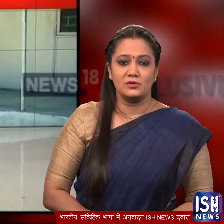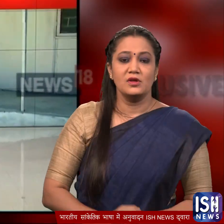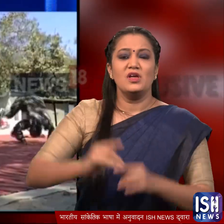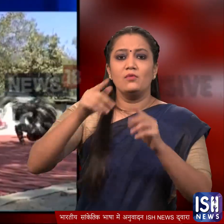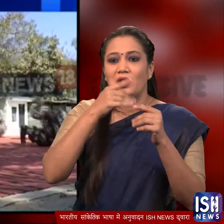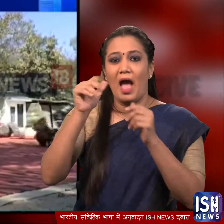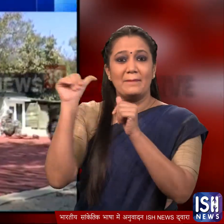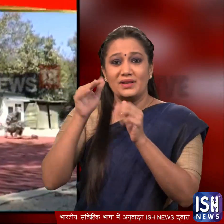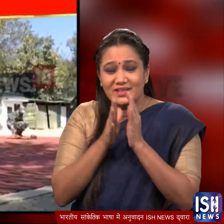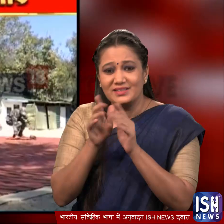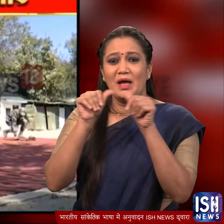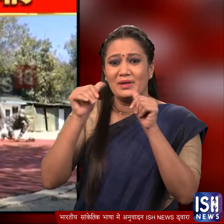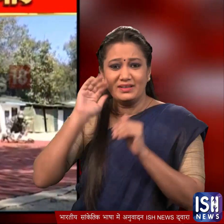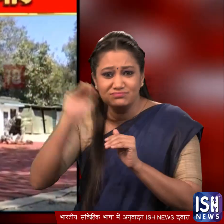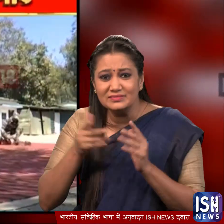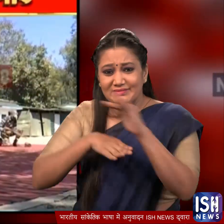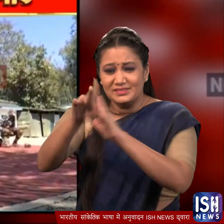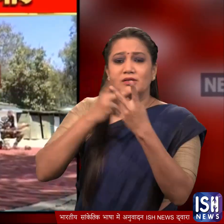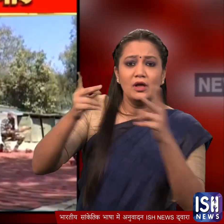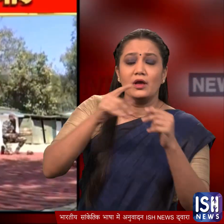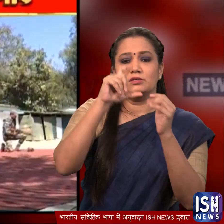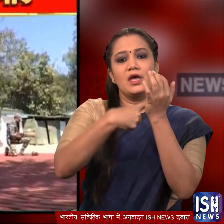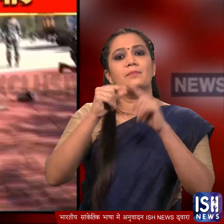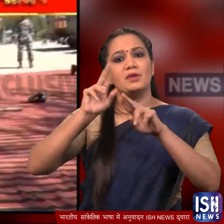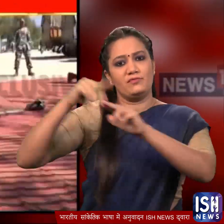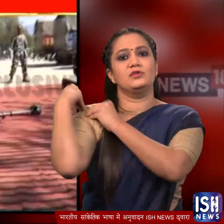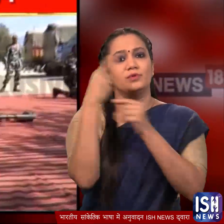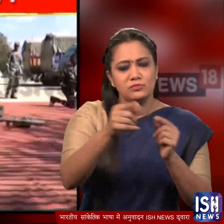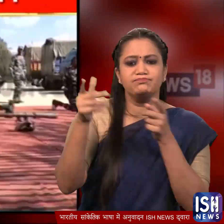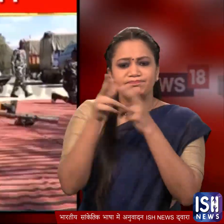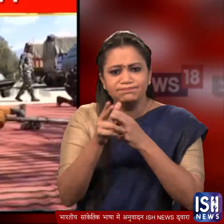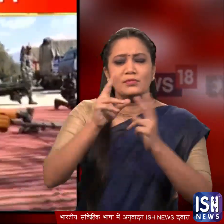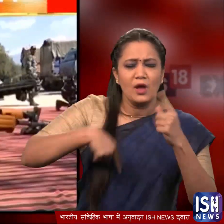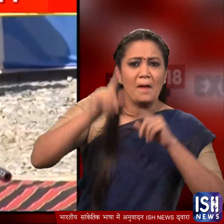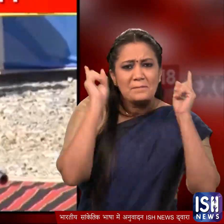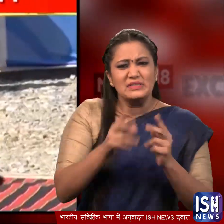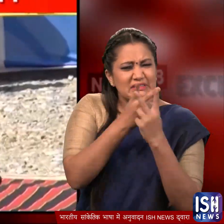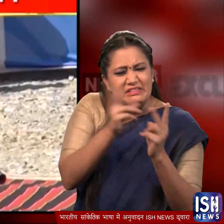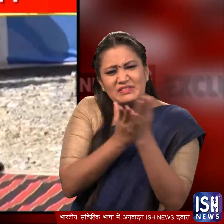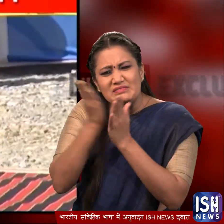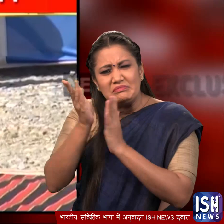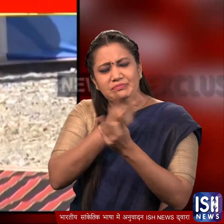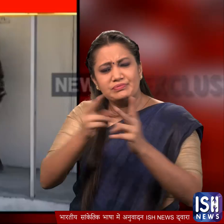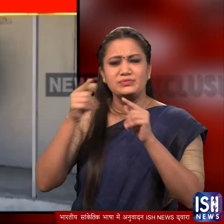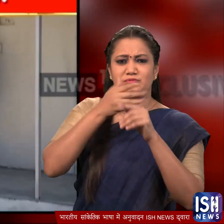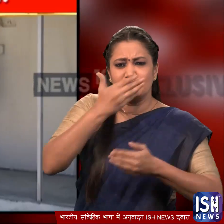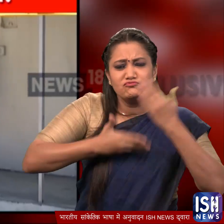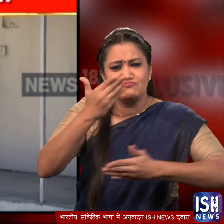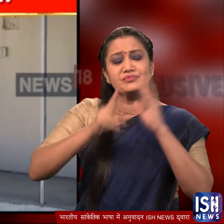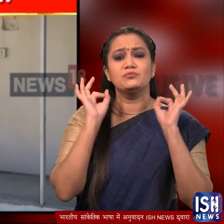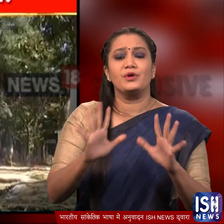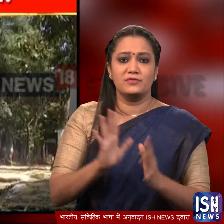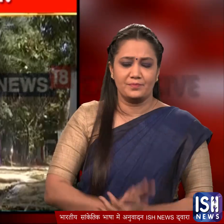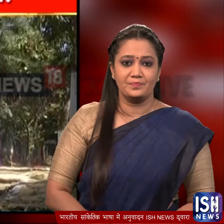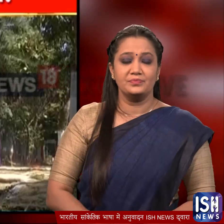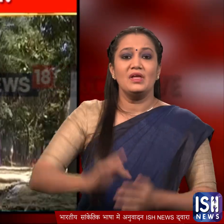गया, क्योंकि यात्रा की सुरक्षा का पूरा जिम्मा सीआरपीएफ पर ही होता है। आतंकियों से निपटने के लिए सुरक्षा बल के जवानों को हर तरह के हालात से निपटने